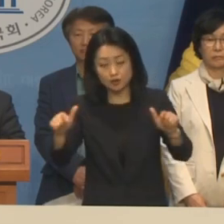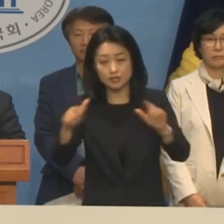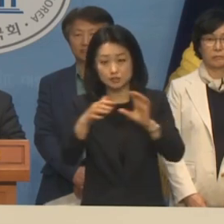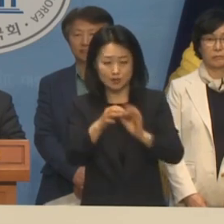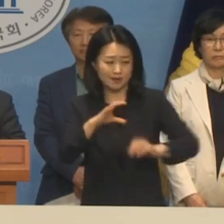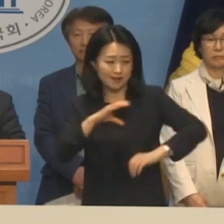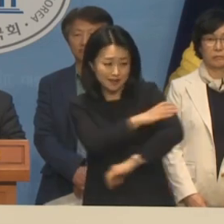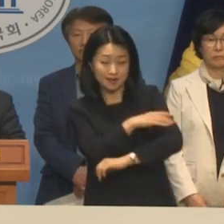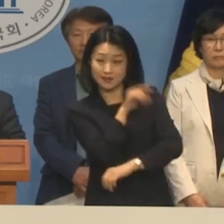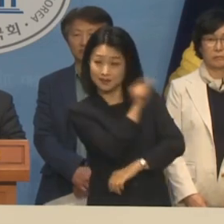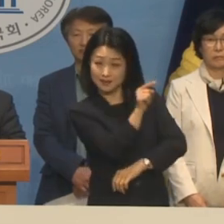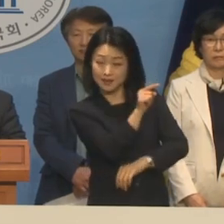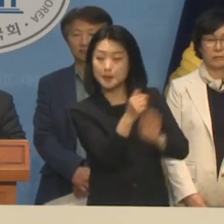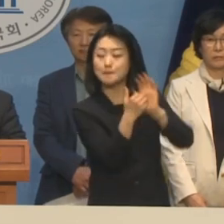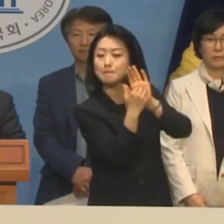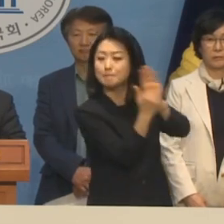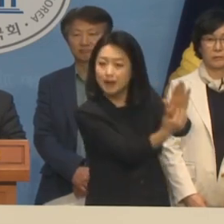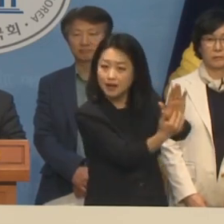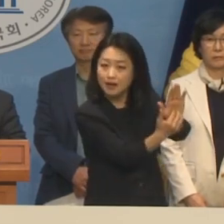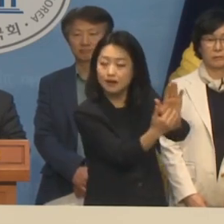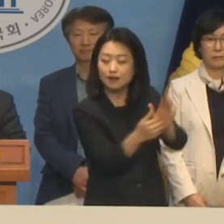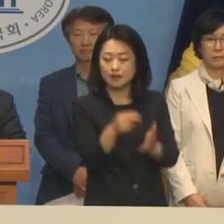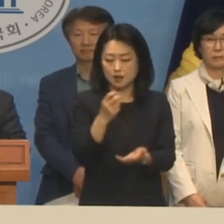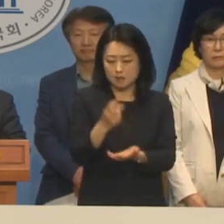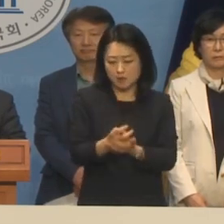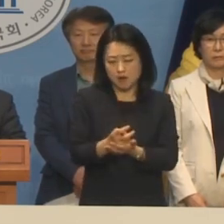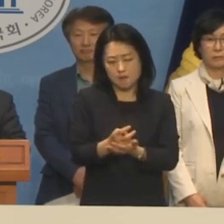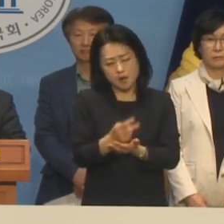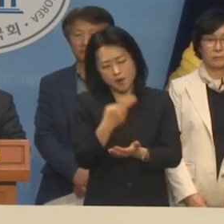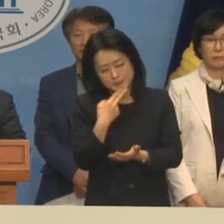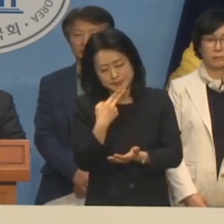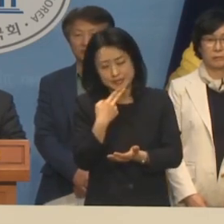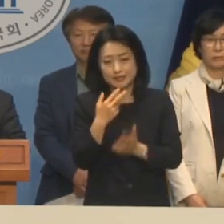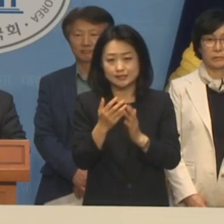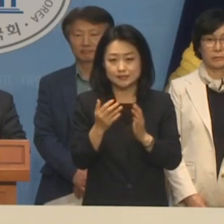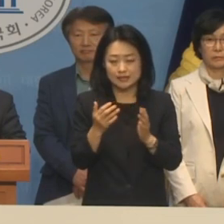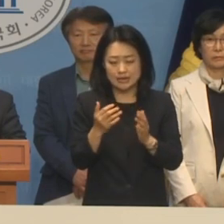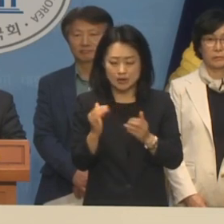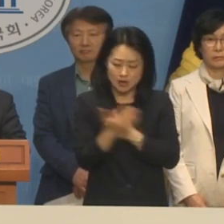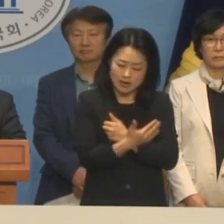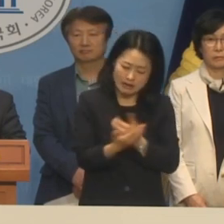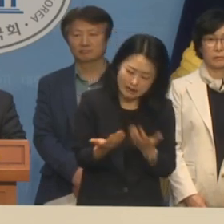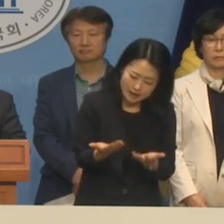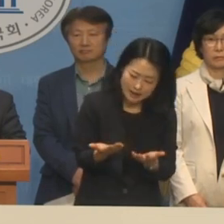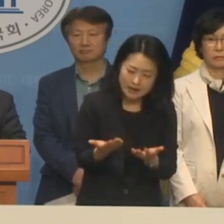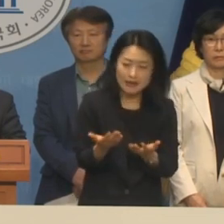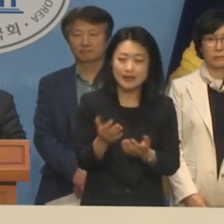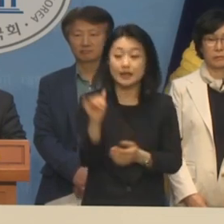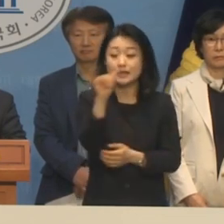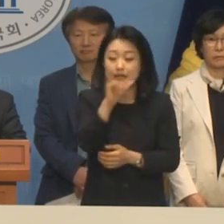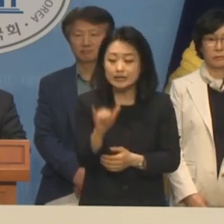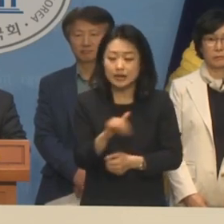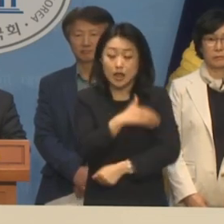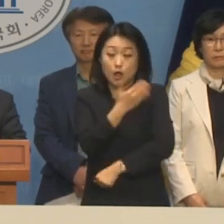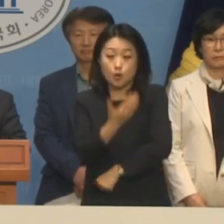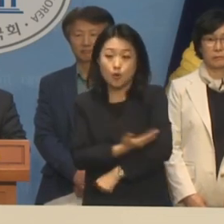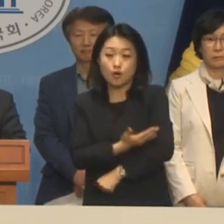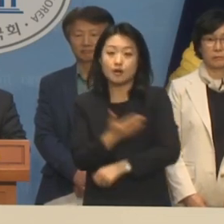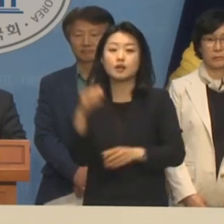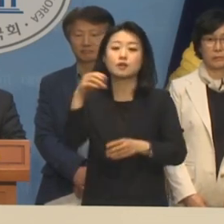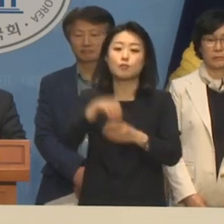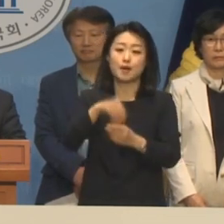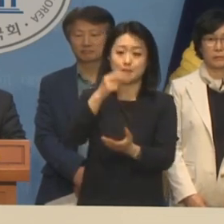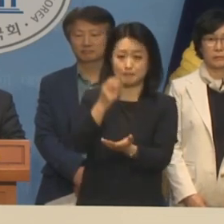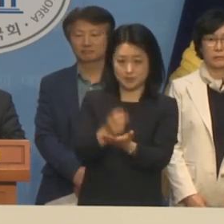갑질 행포와 불공정 행위를 막아주고 법으로 고통받는 을의 눈물을 닦아주는 최소한의 기본적 권리를 담는